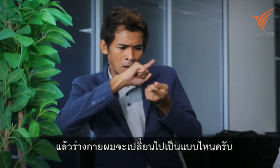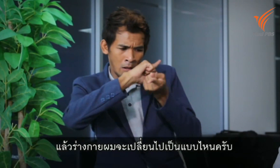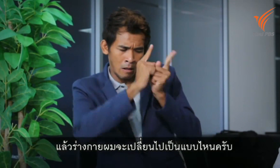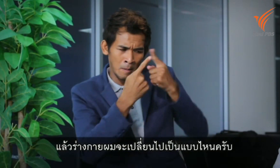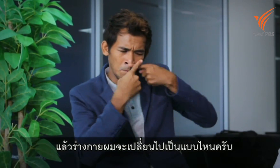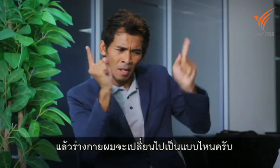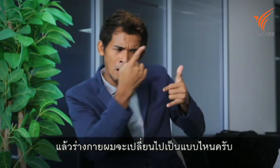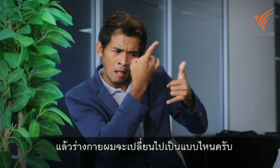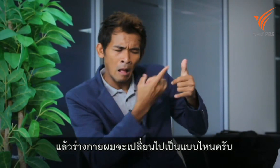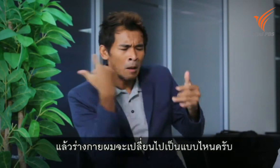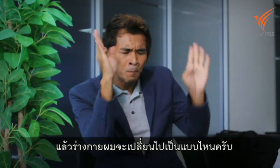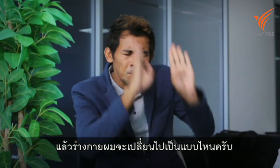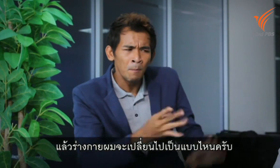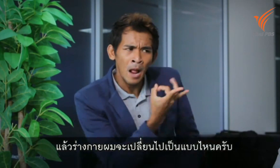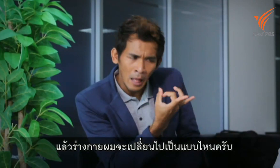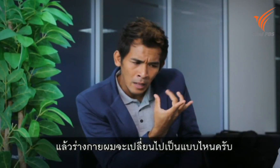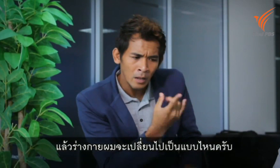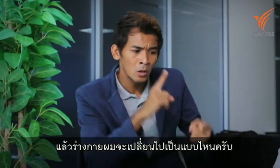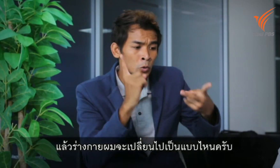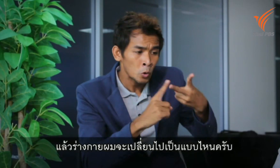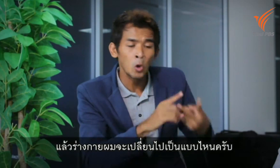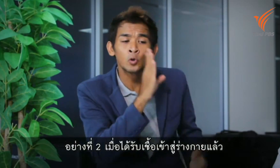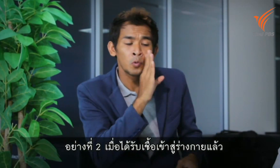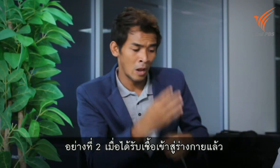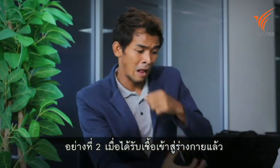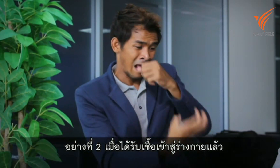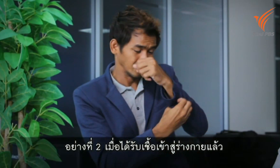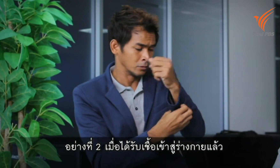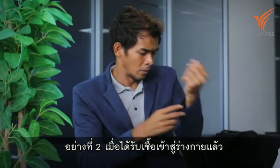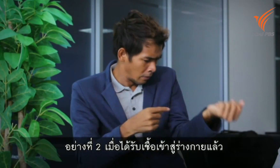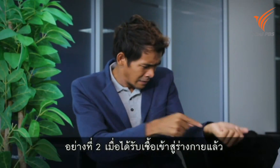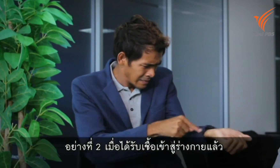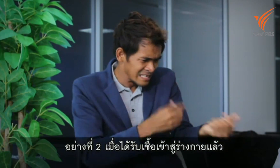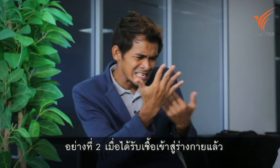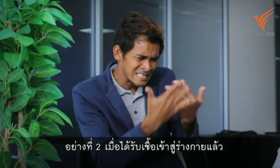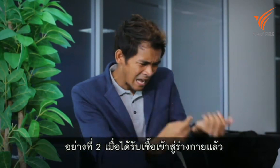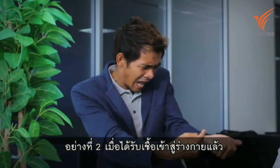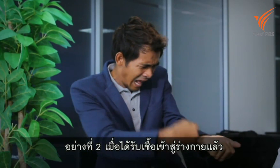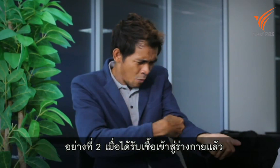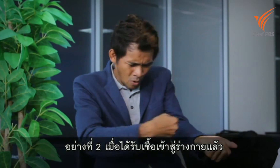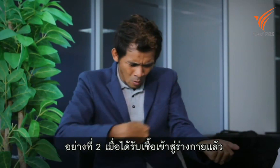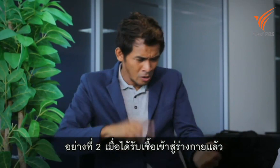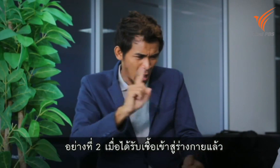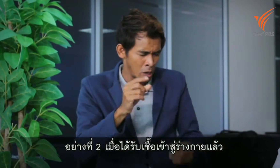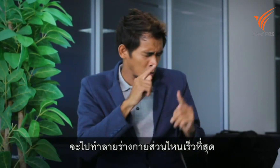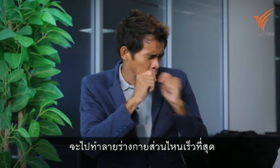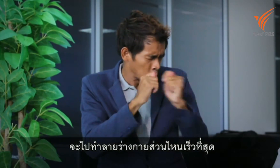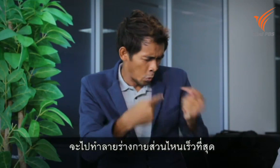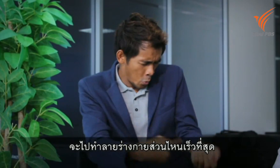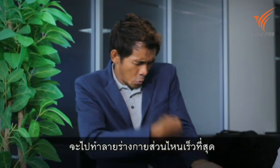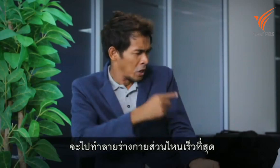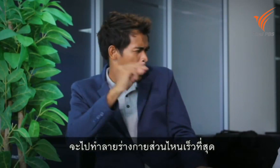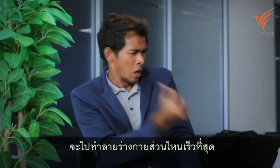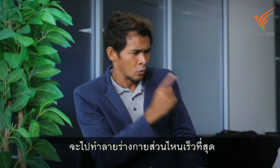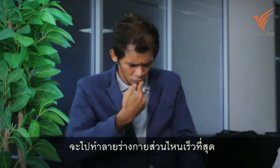แล้วร่างกายผมจะเปลี่ยนไปเป็นแบบไหนครับอย่างที่2เมื่อได้รับเชื้อเข้าสู่ร่างกายแล้ว